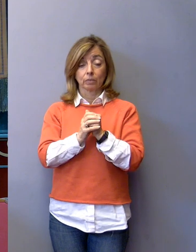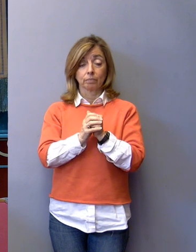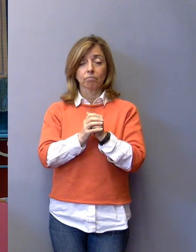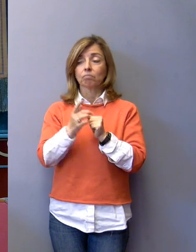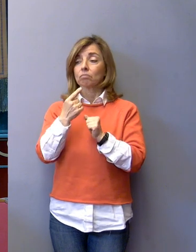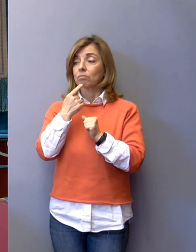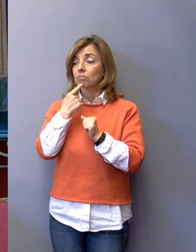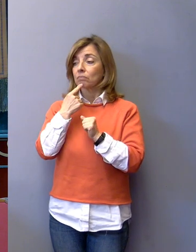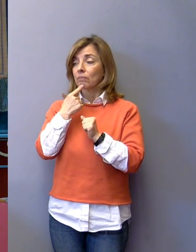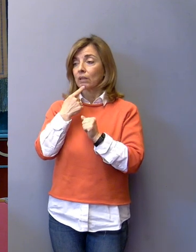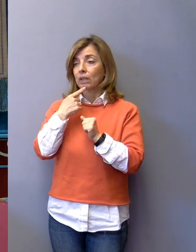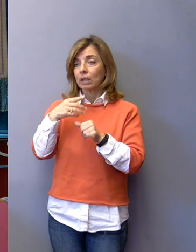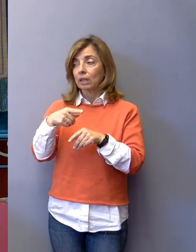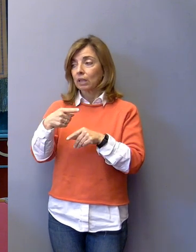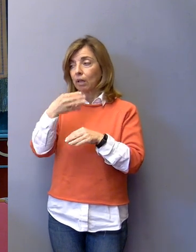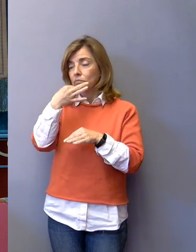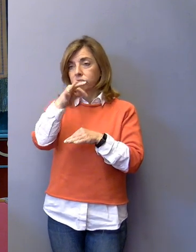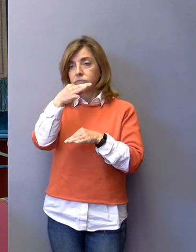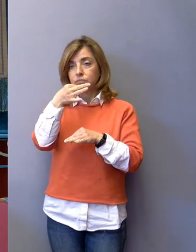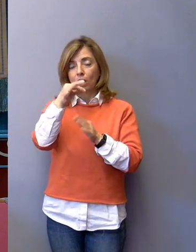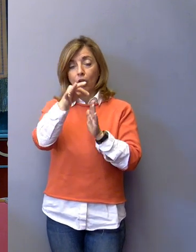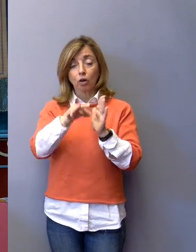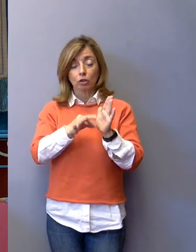l'illustrazione degli ordini del giorno